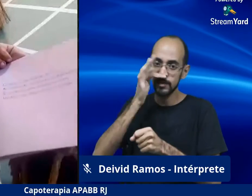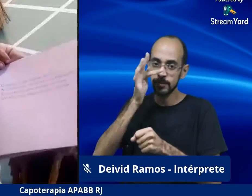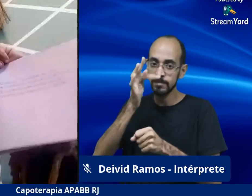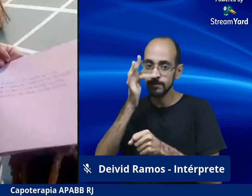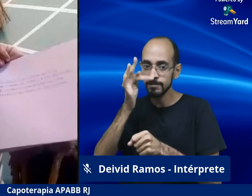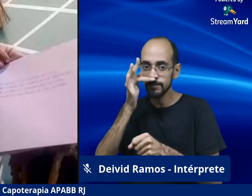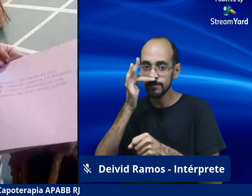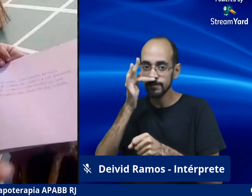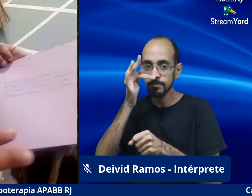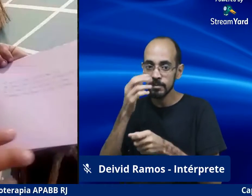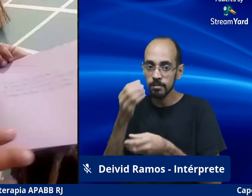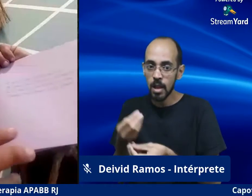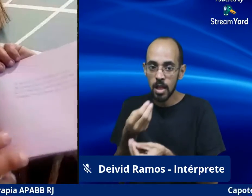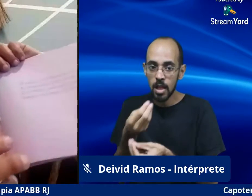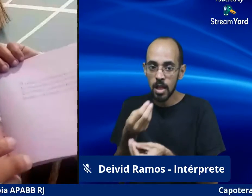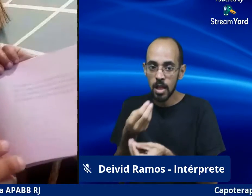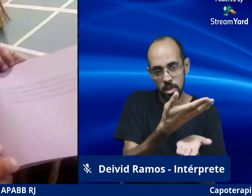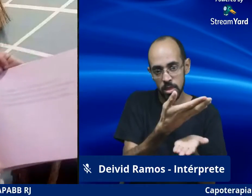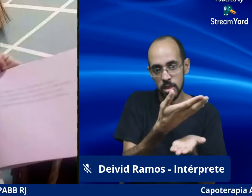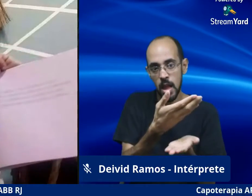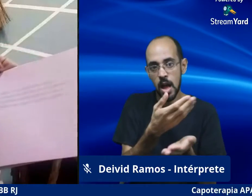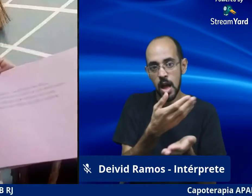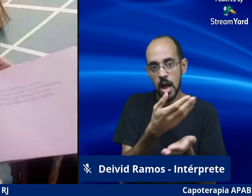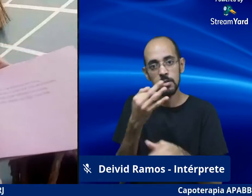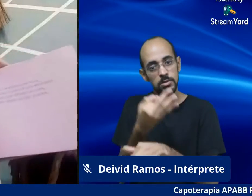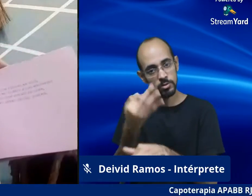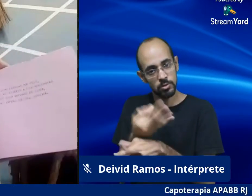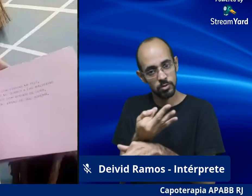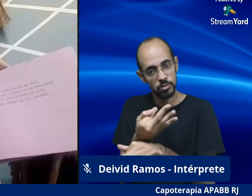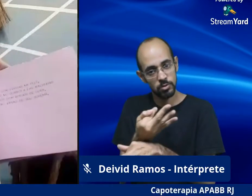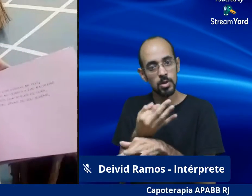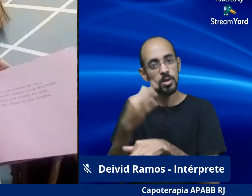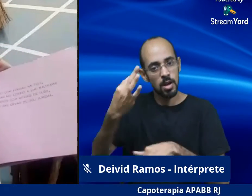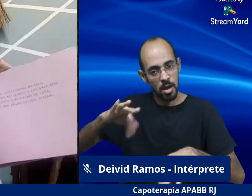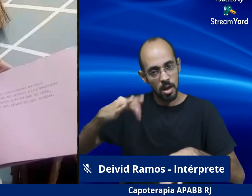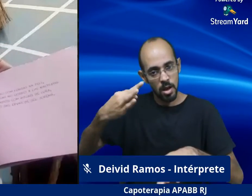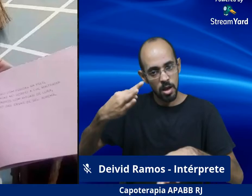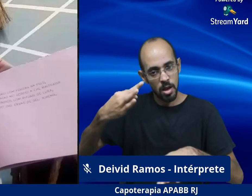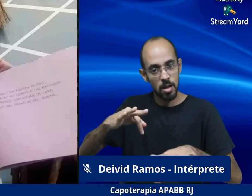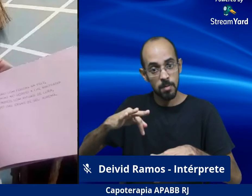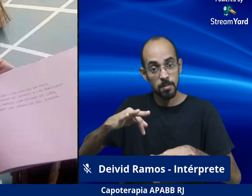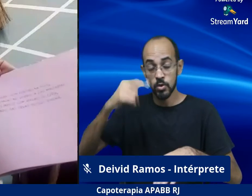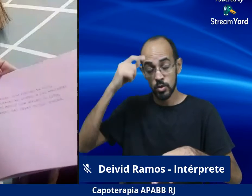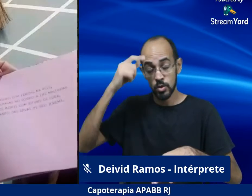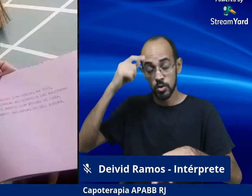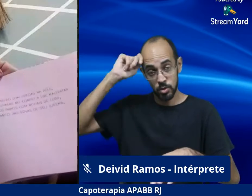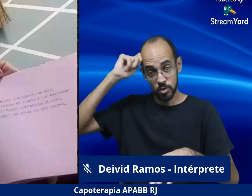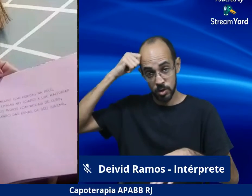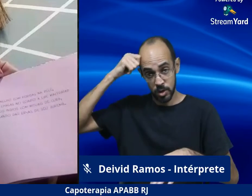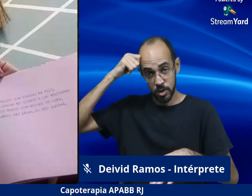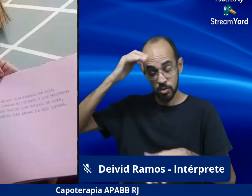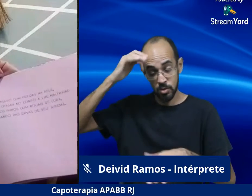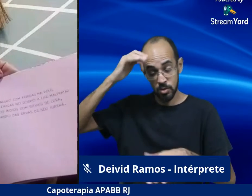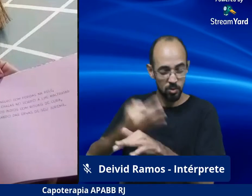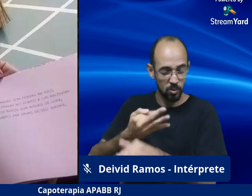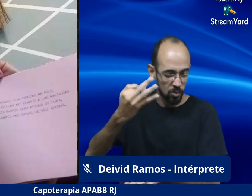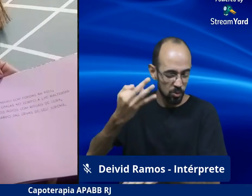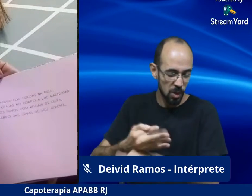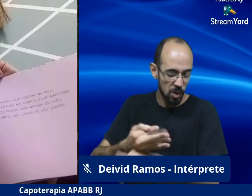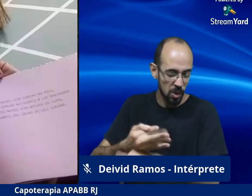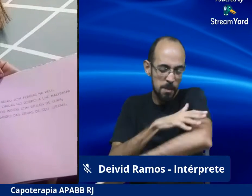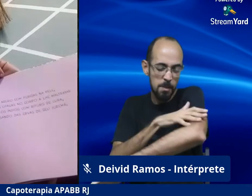ferimentos. O negro, com feridas na pele, as chagas no corpo a lhe